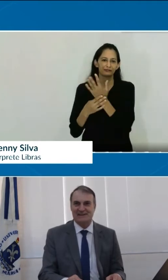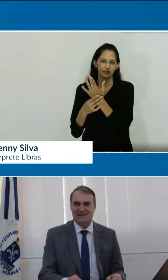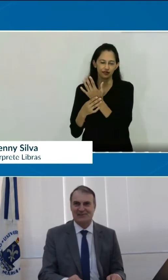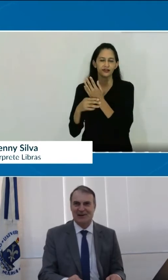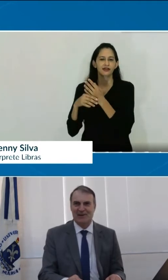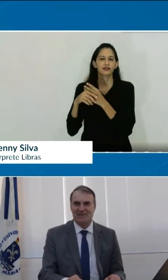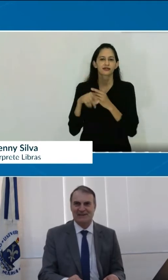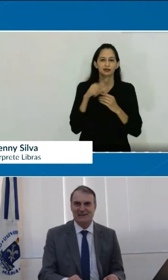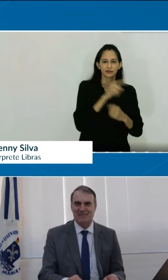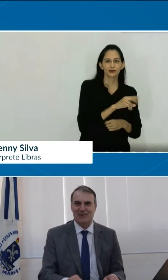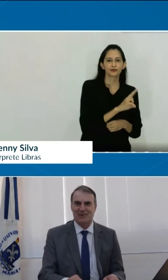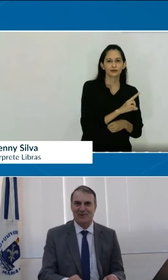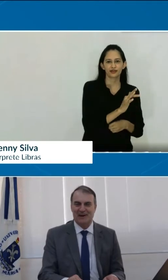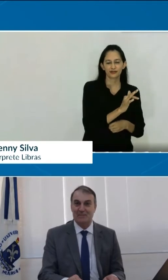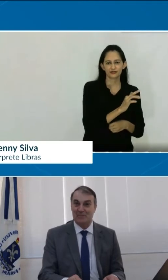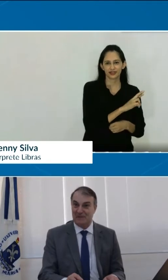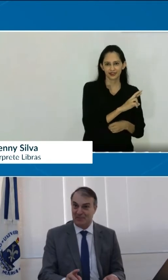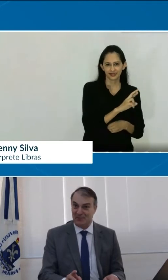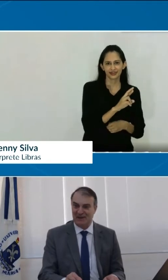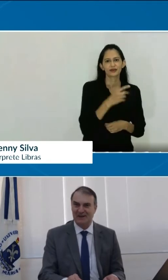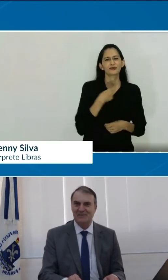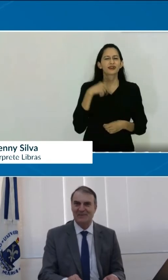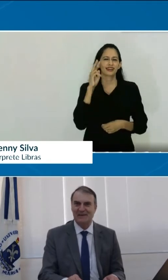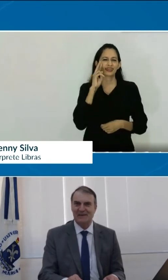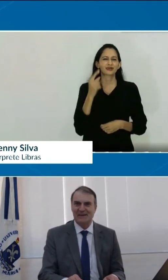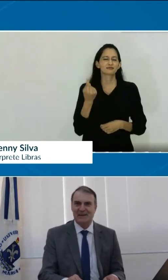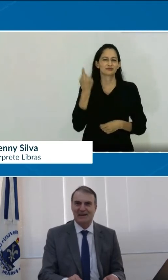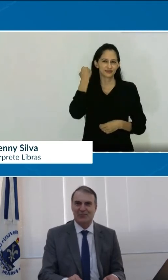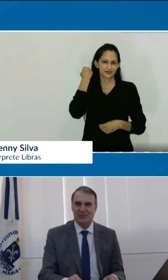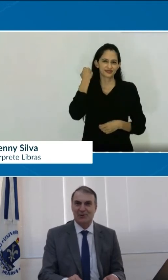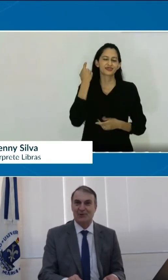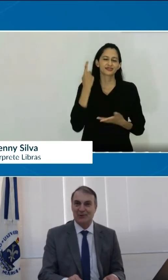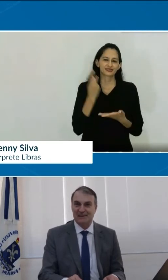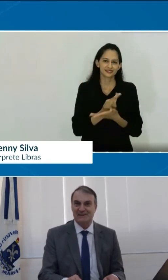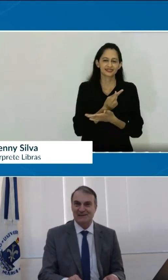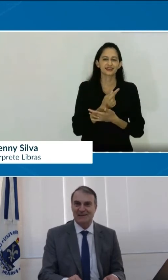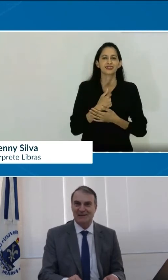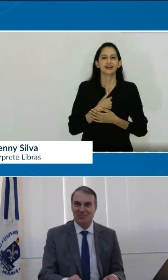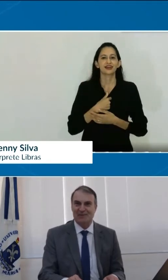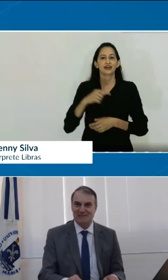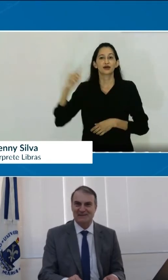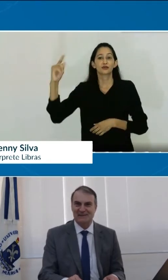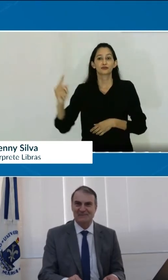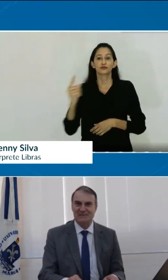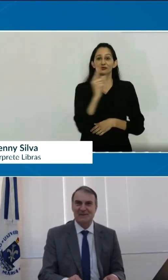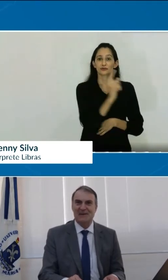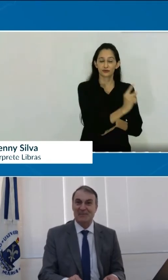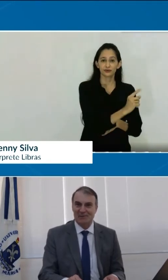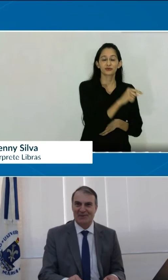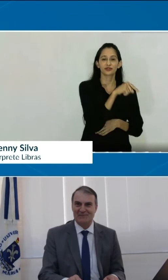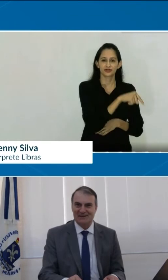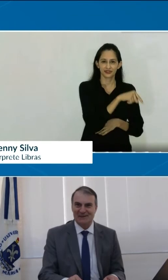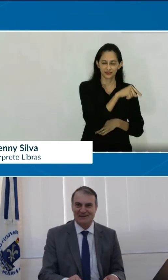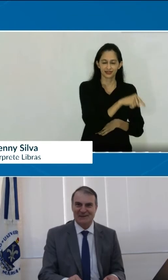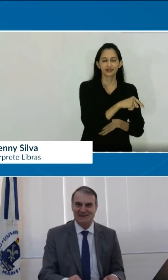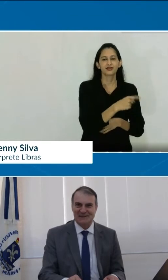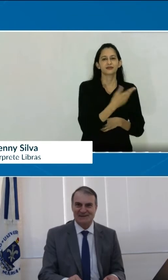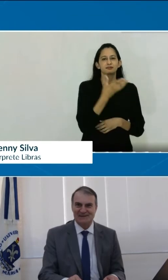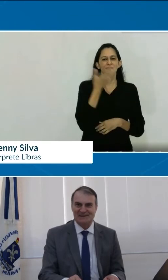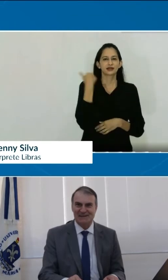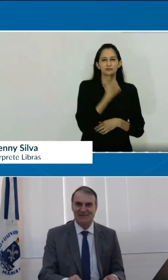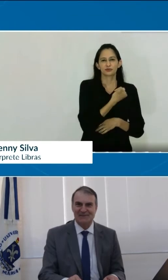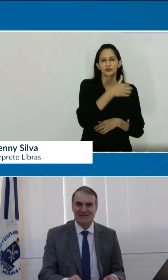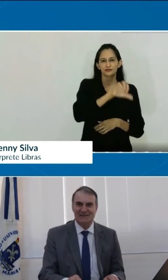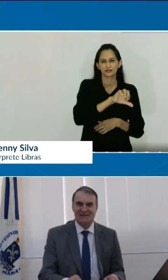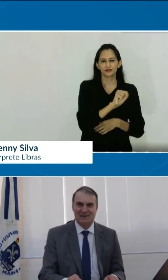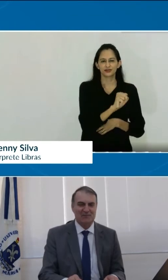dessa ligação da UFSM com Roraima, até porque eu fui rondonista em Boa Vista em